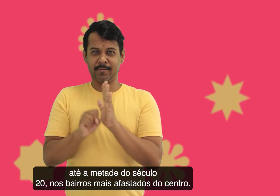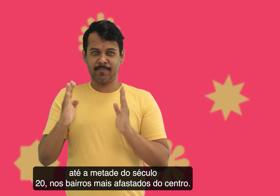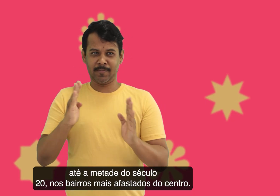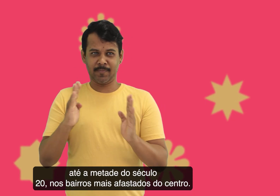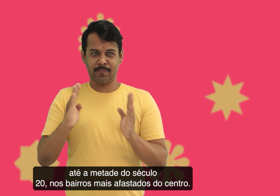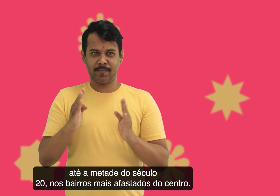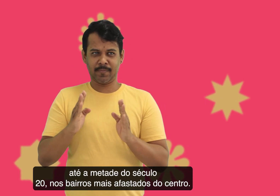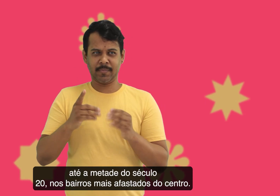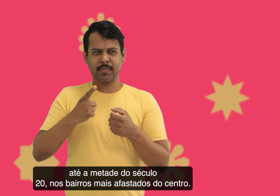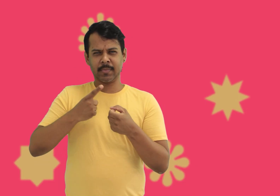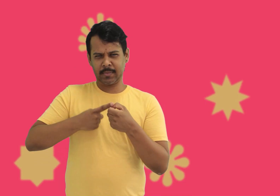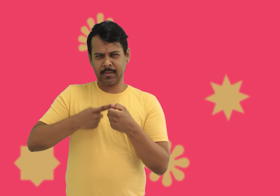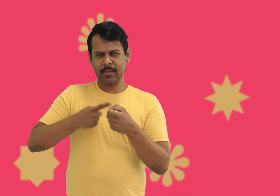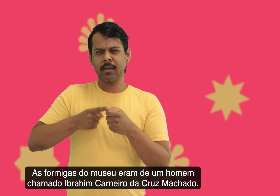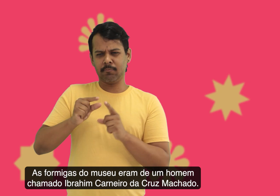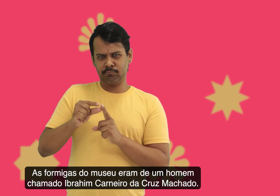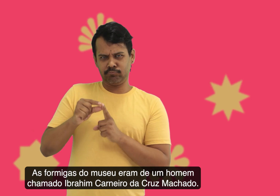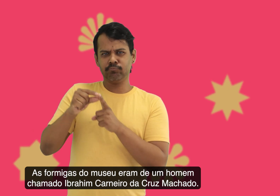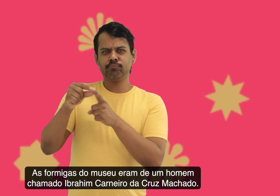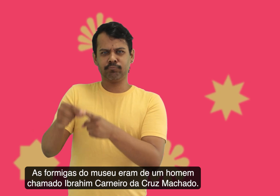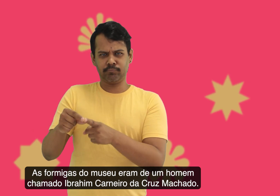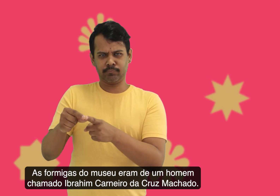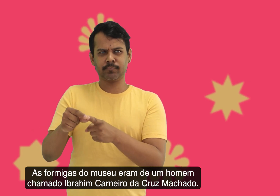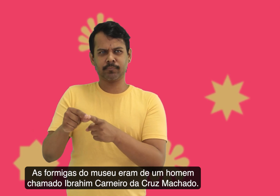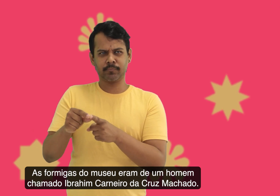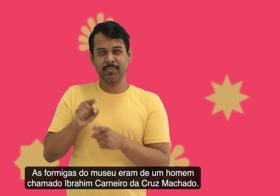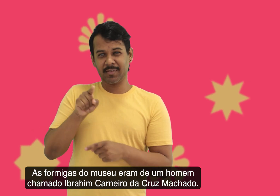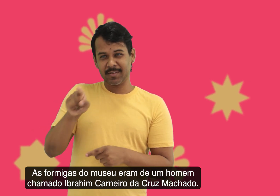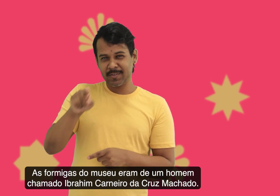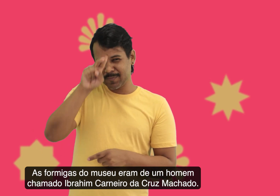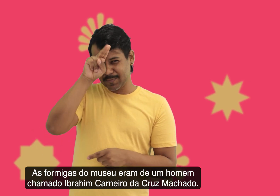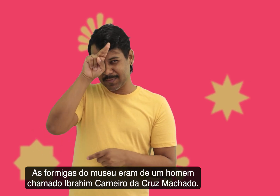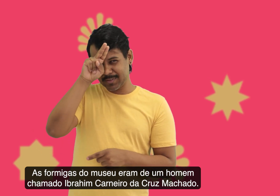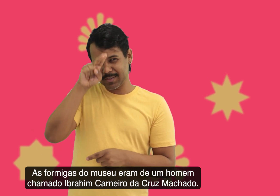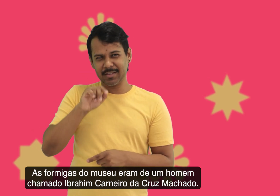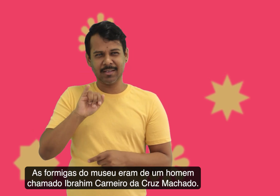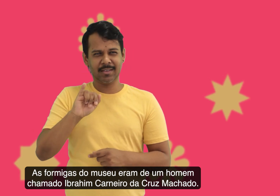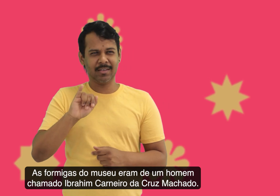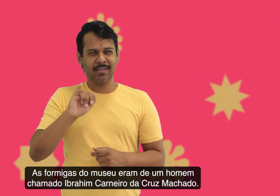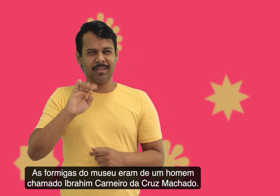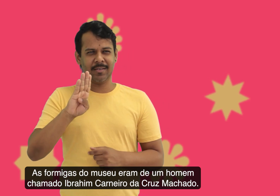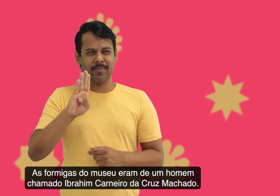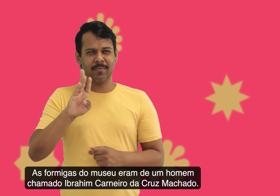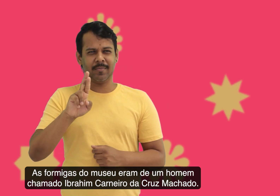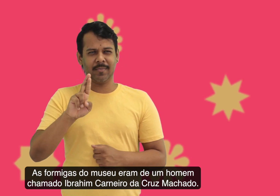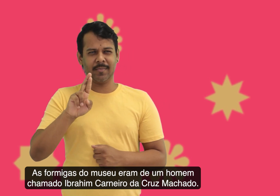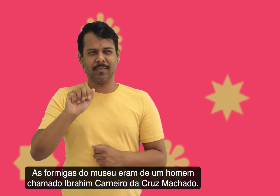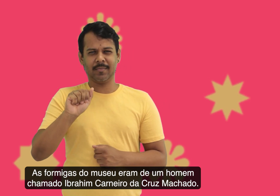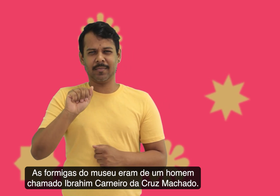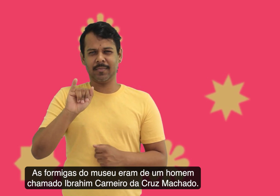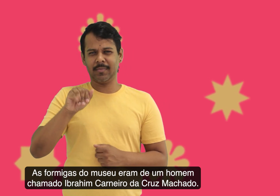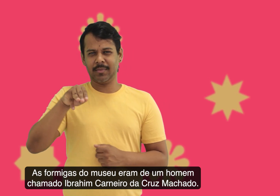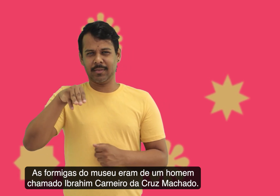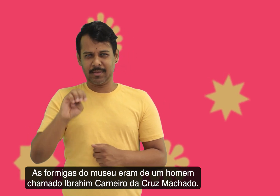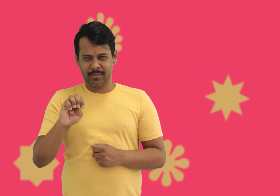mais afastados do centro. As formigas do museu eram de um homem chamado Ibrahim Carneiro da Cruz